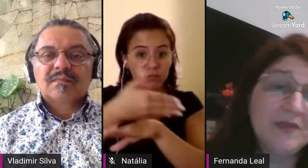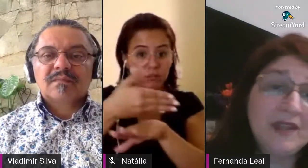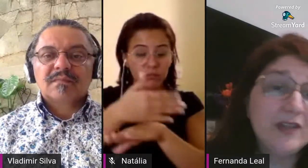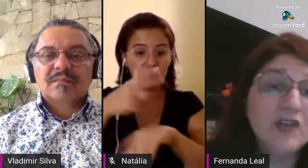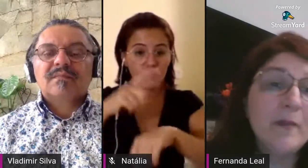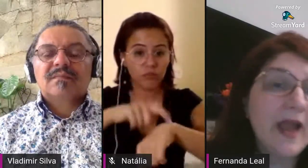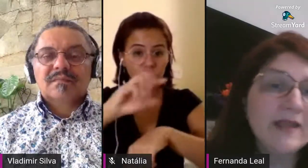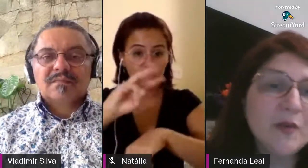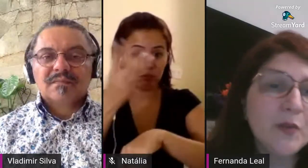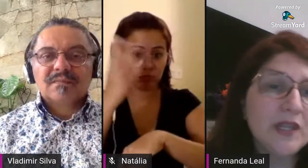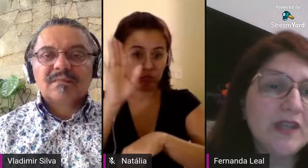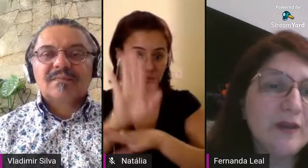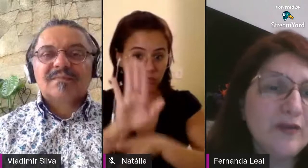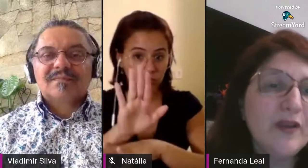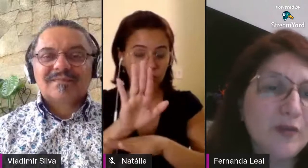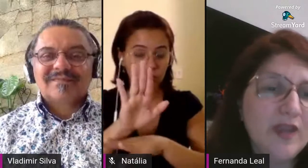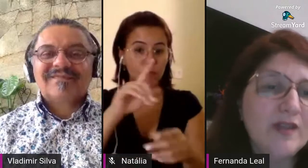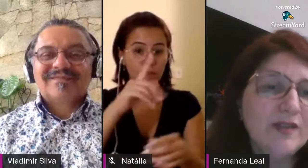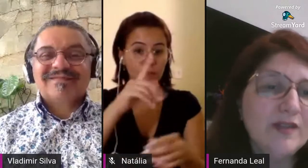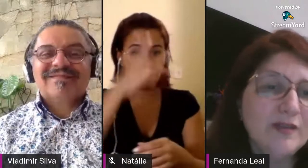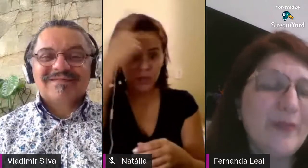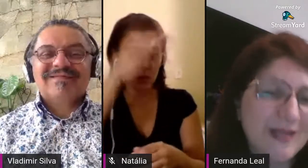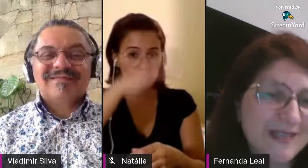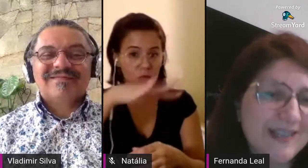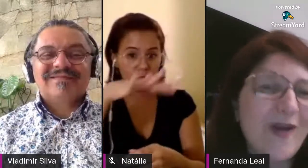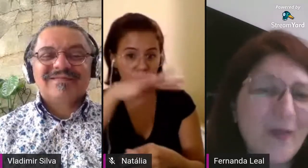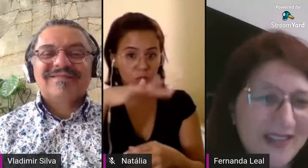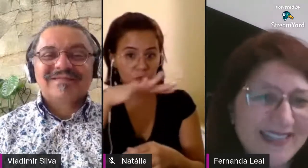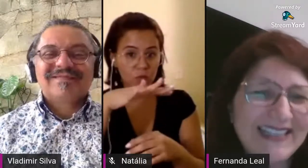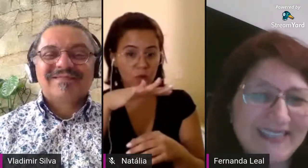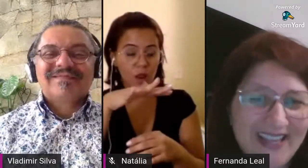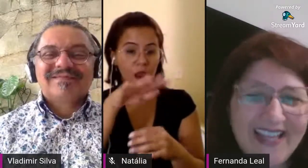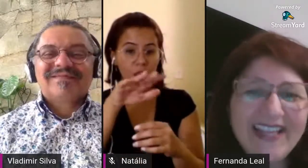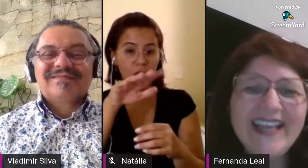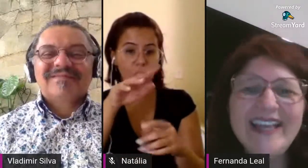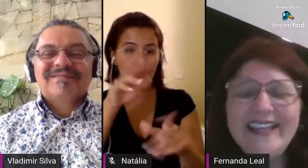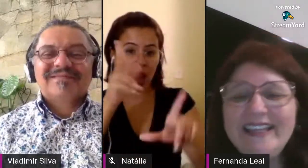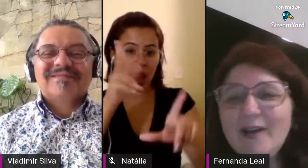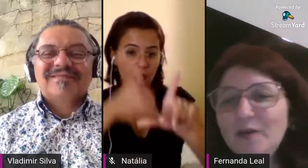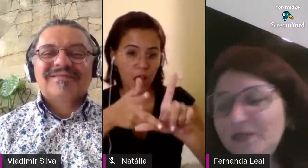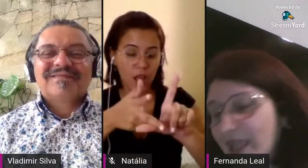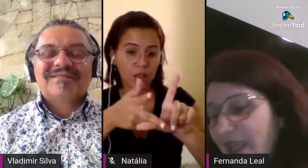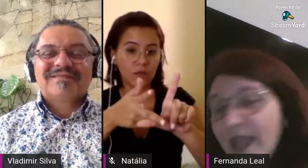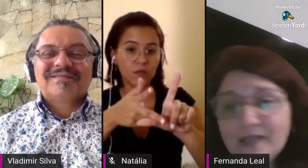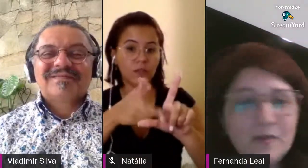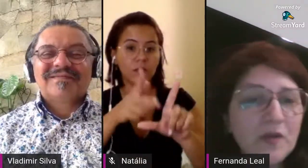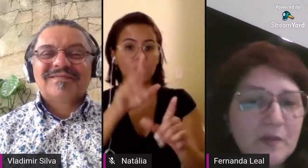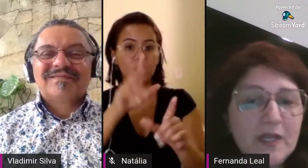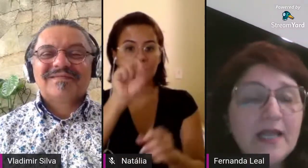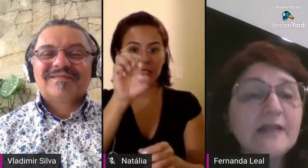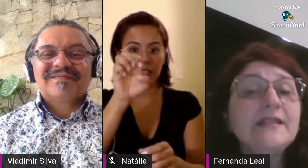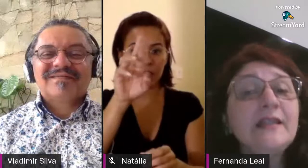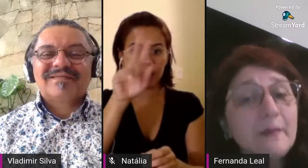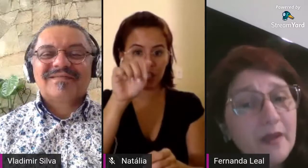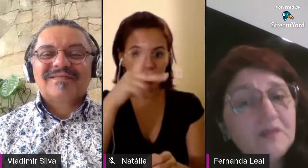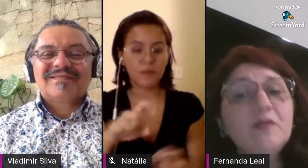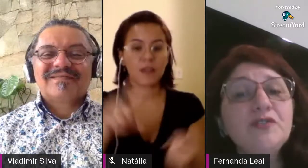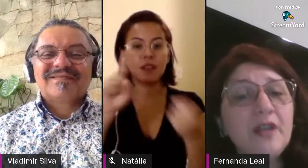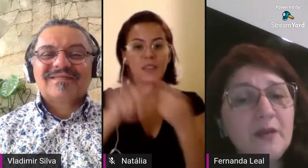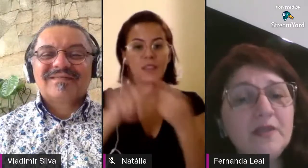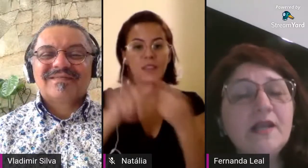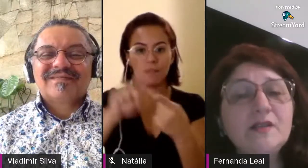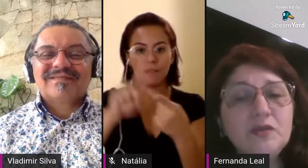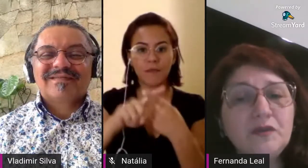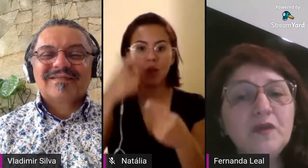Guaratinguetá. Jamais eu poderia ter feito isso presencialmente, né? Então, tem essas possibilidades, tem também os